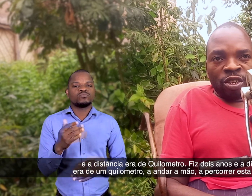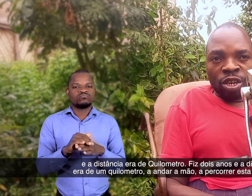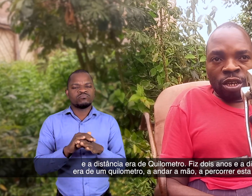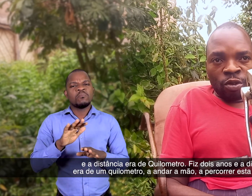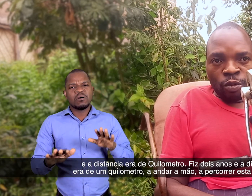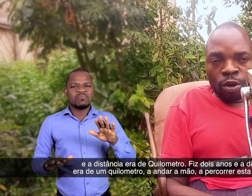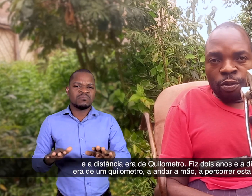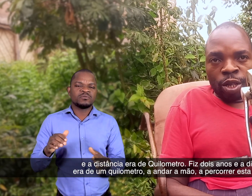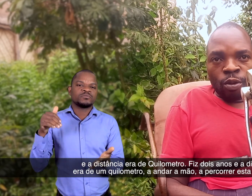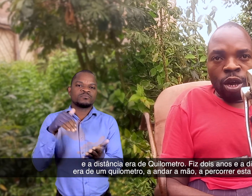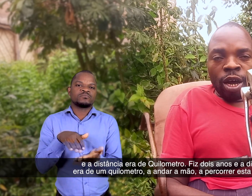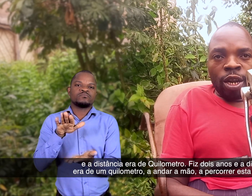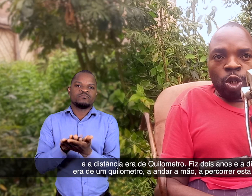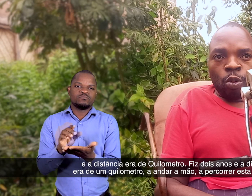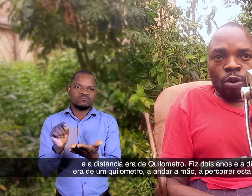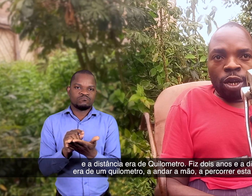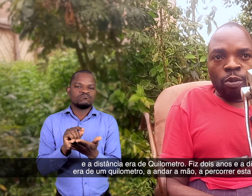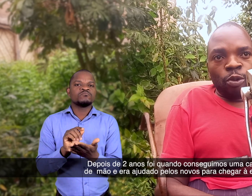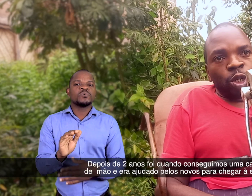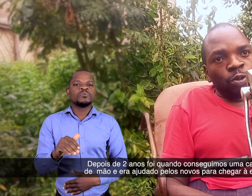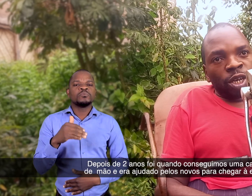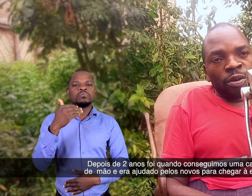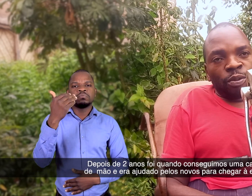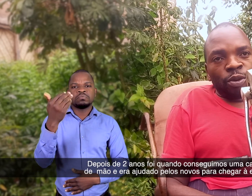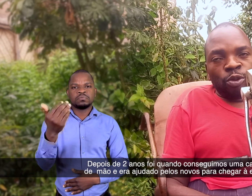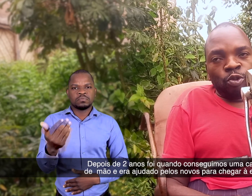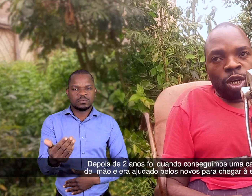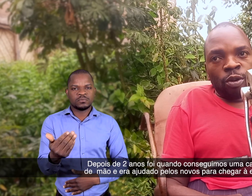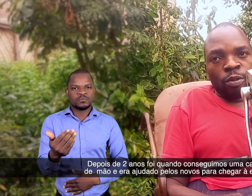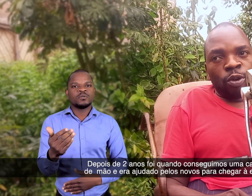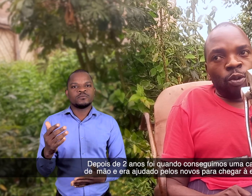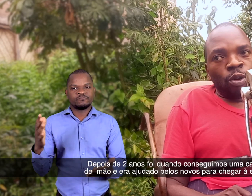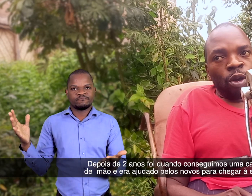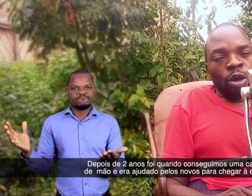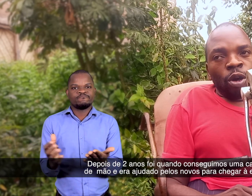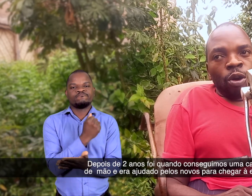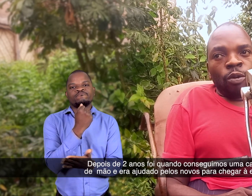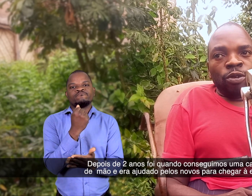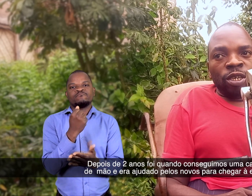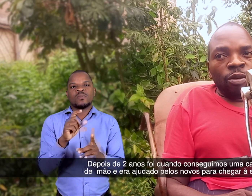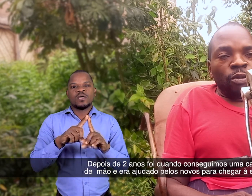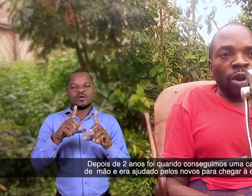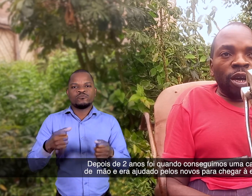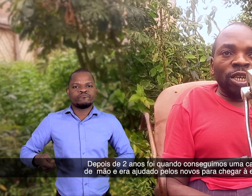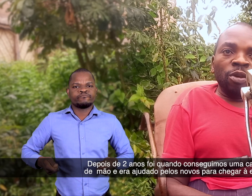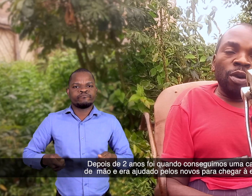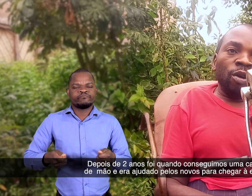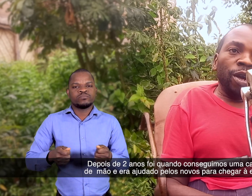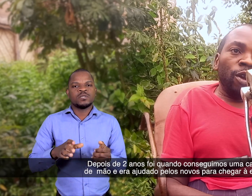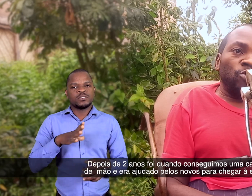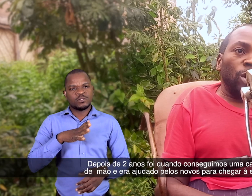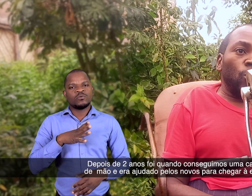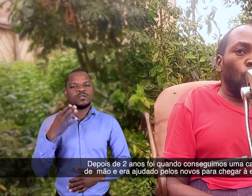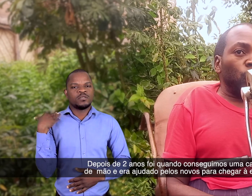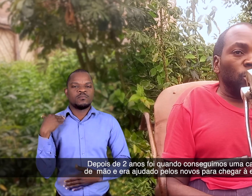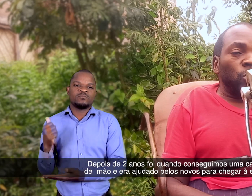percorrer esse um quilômetro da escola, depois de um tempo, depois de dois anos, e quando conseguimos uma carinha de mão,